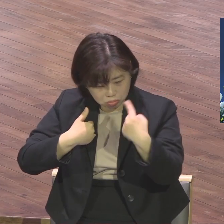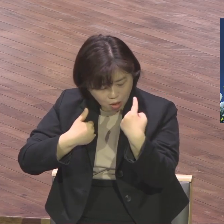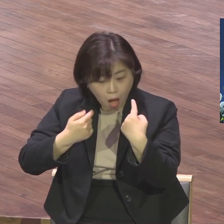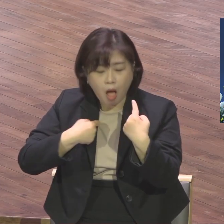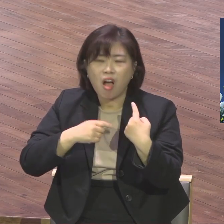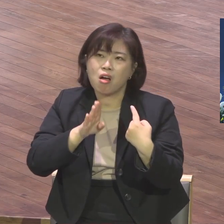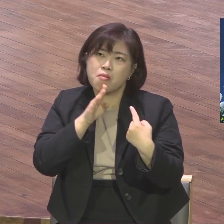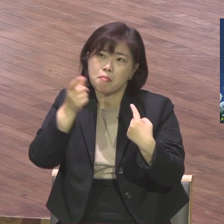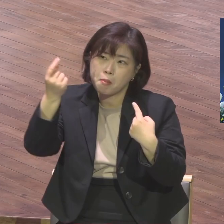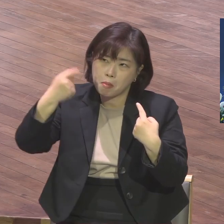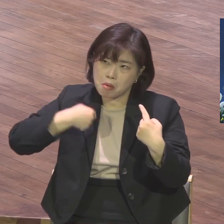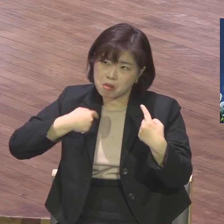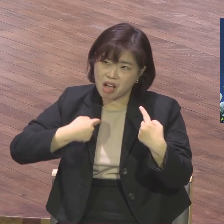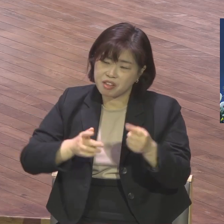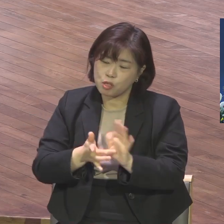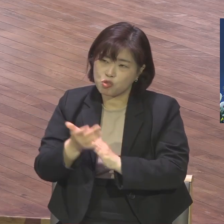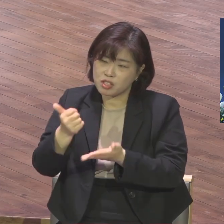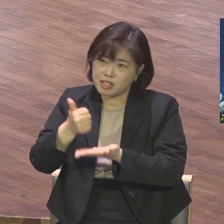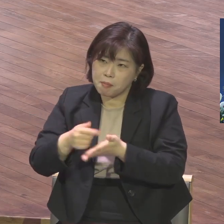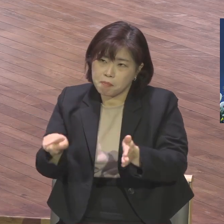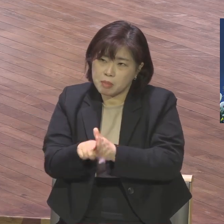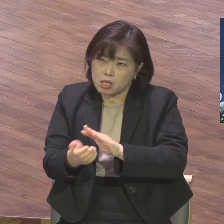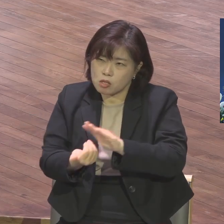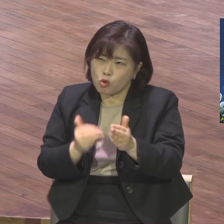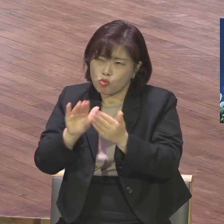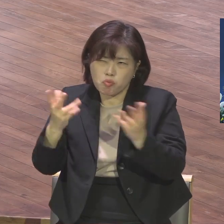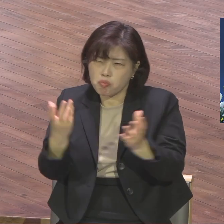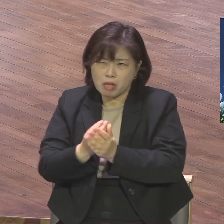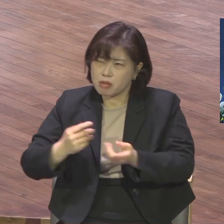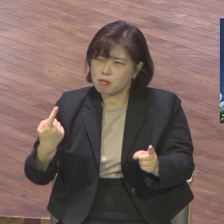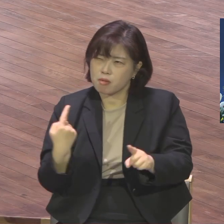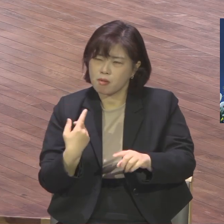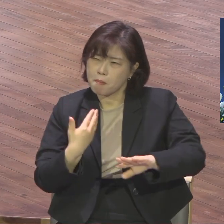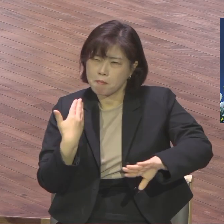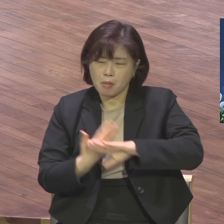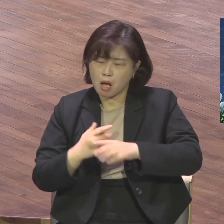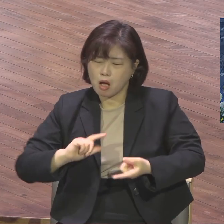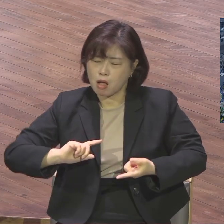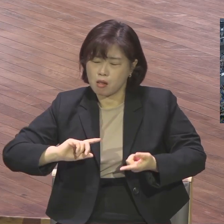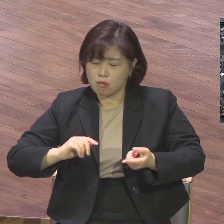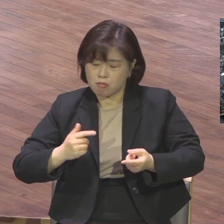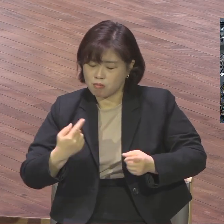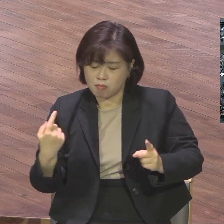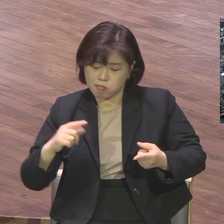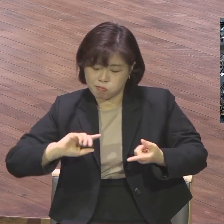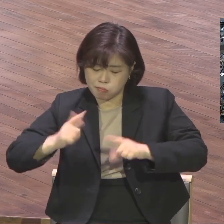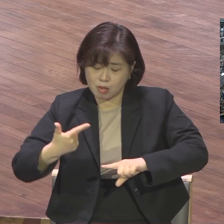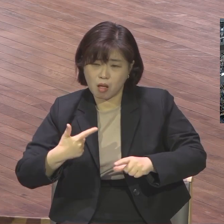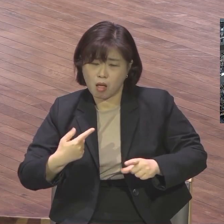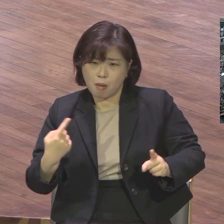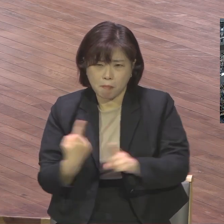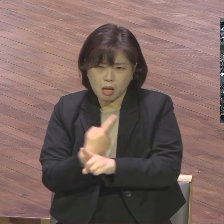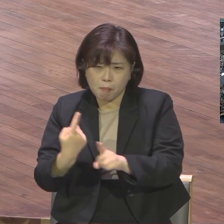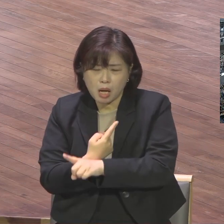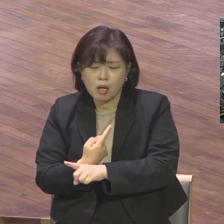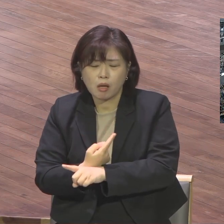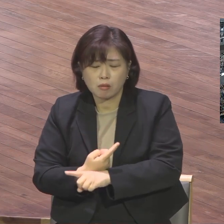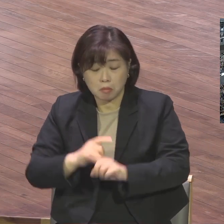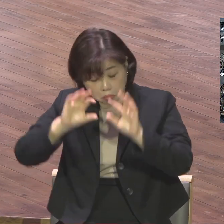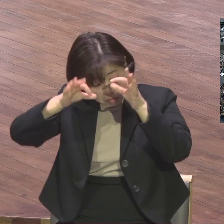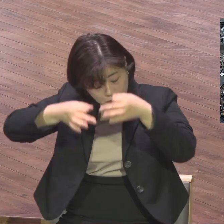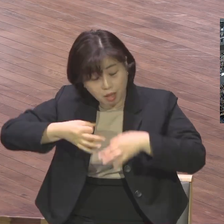그리고 여기 끝나는 것이 아니에요. 바울은 에베소 4장 15절에 오직 사랑 안에서 참된 것을